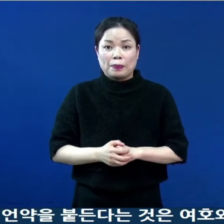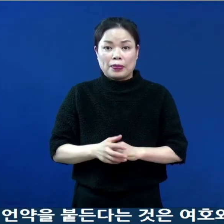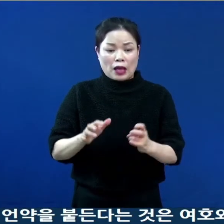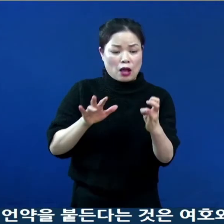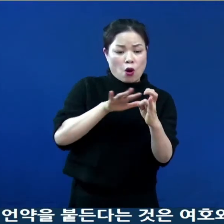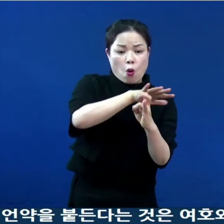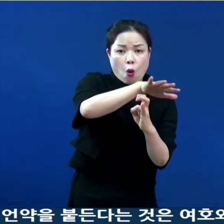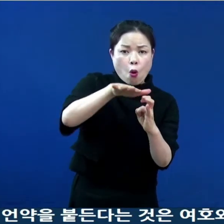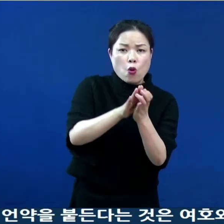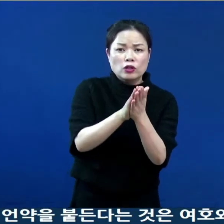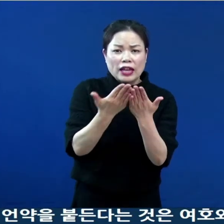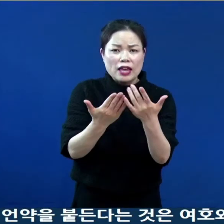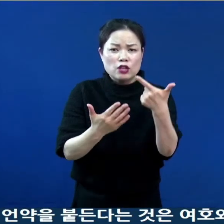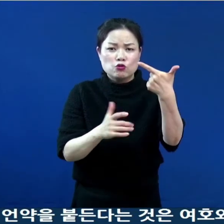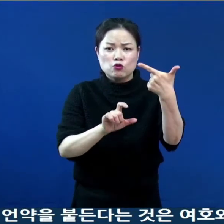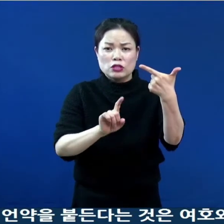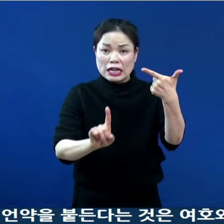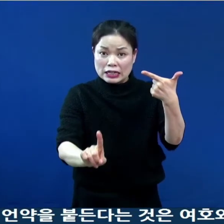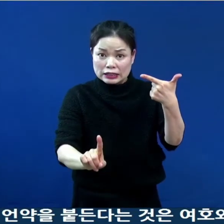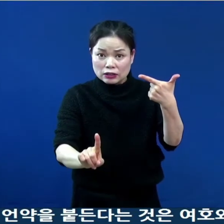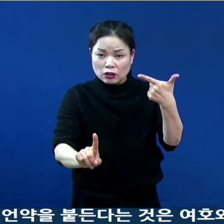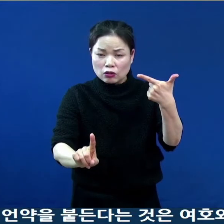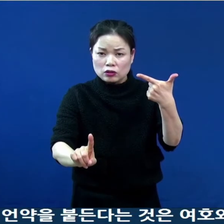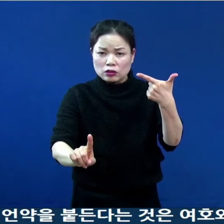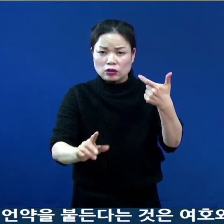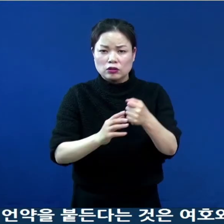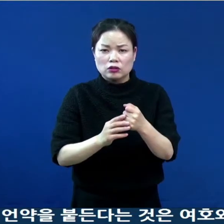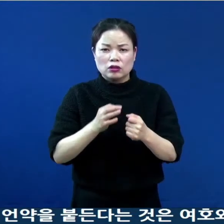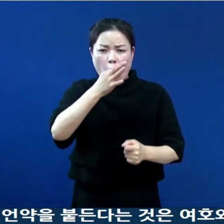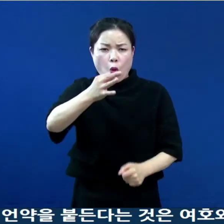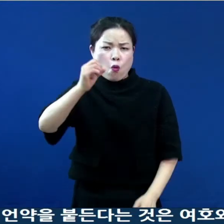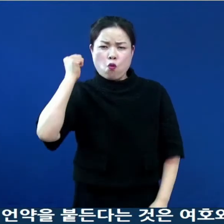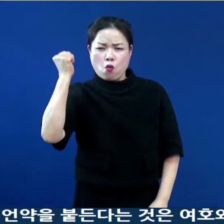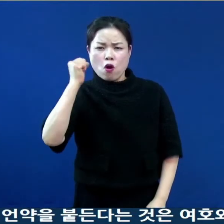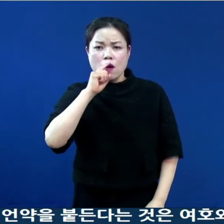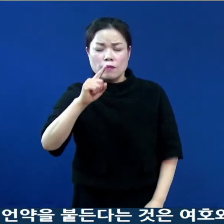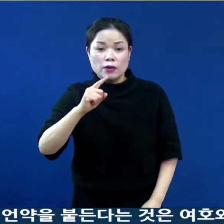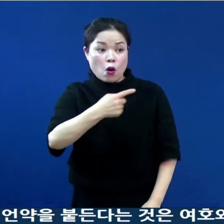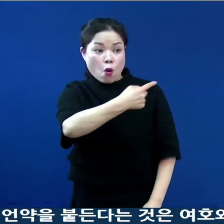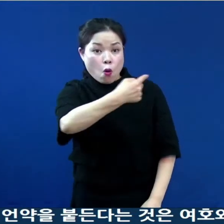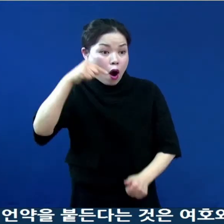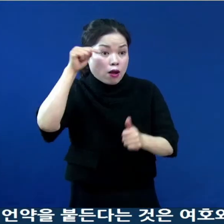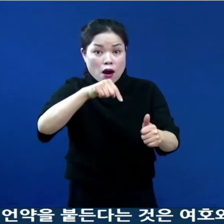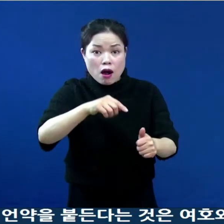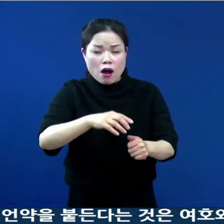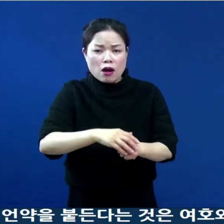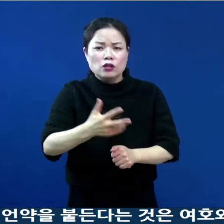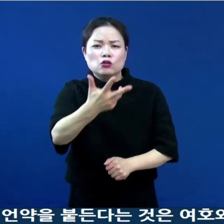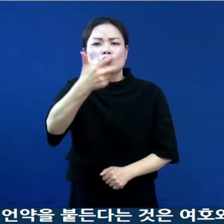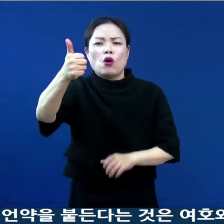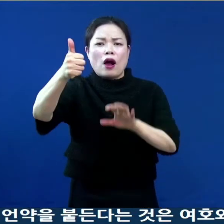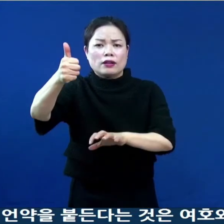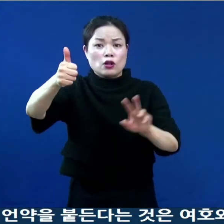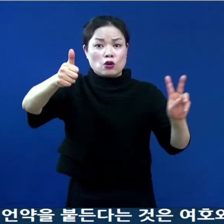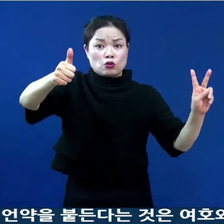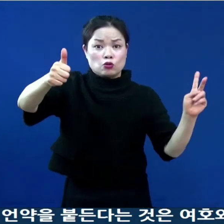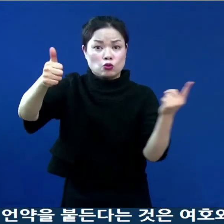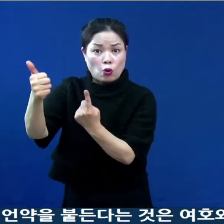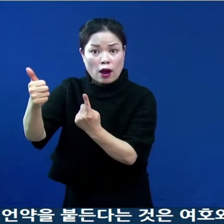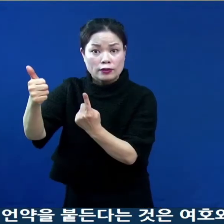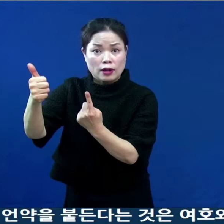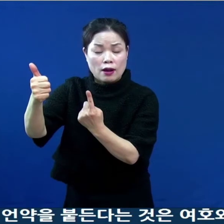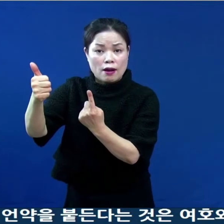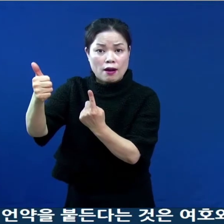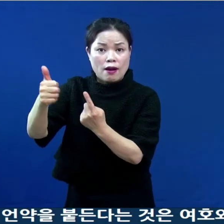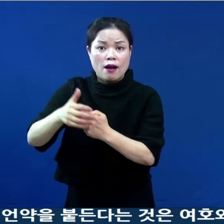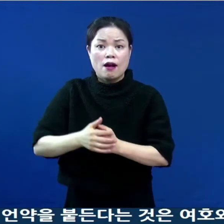호세아서 6장 1절은 이 언약이 구호로 표현된 거죠. 오라, 우리가 여호와께로